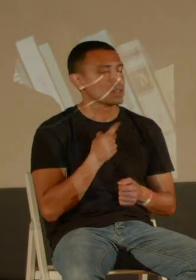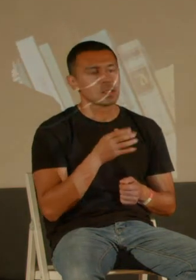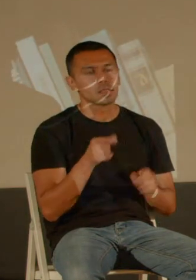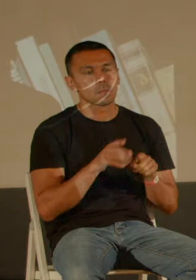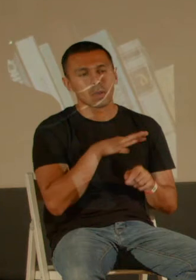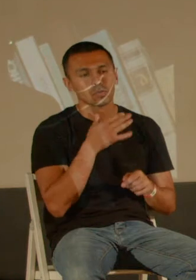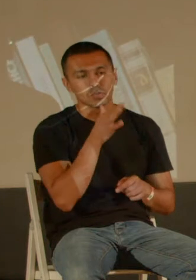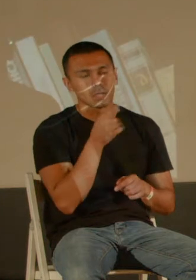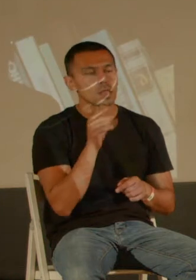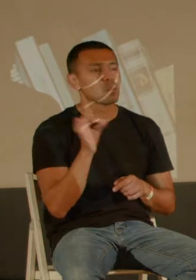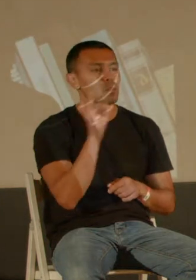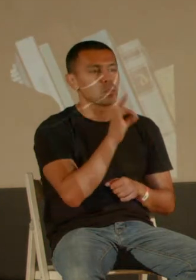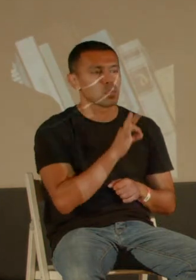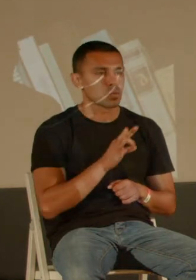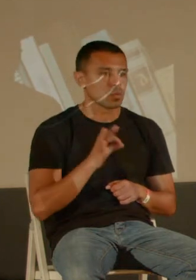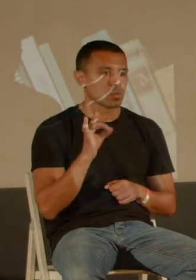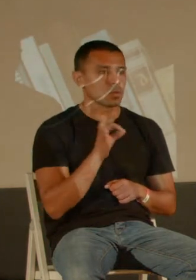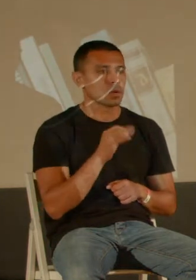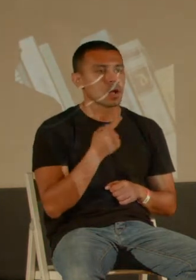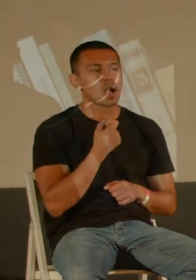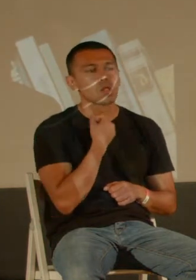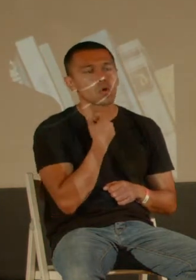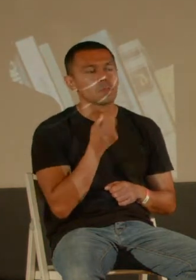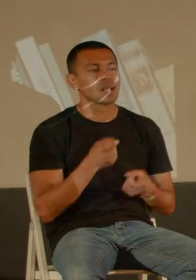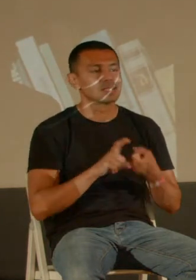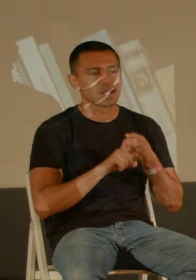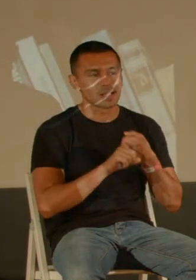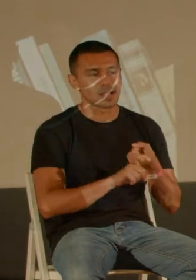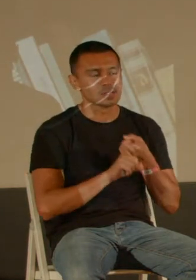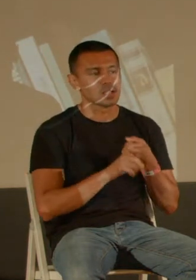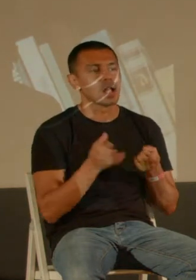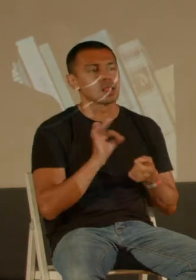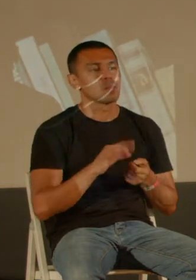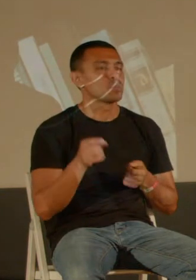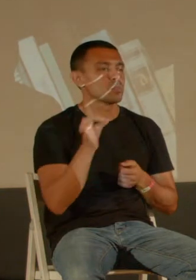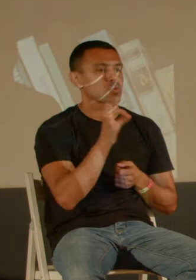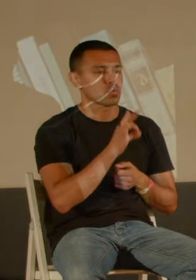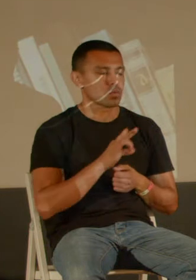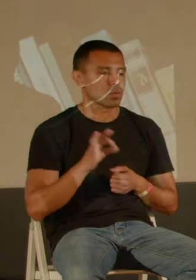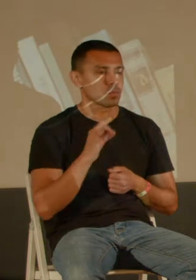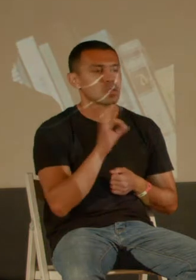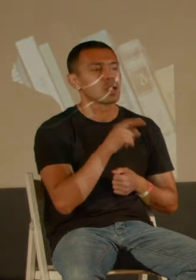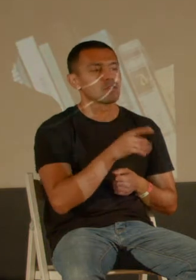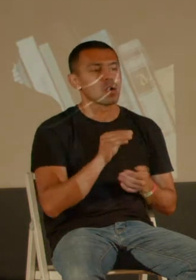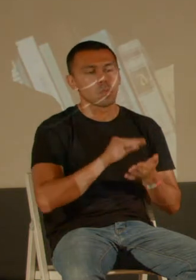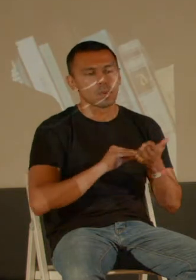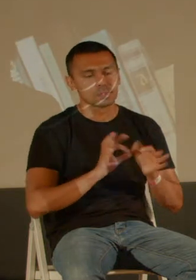багато часу, але про алкоголізм як залежність, але про те, як вона описує сам механізм